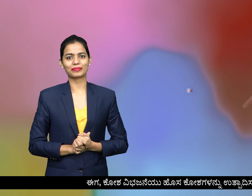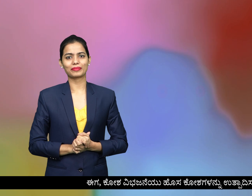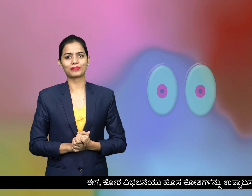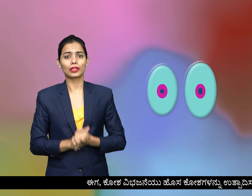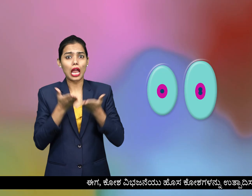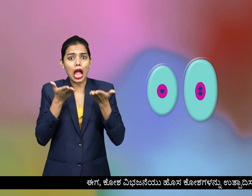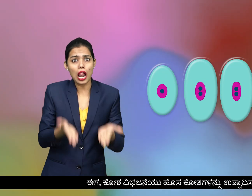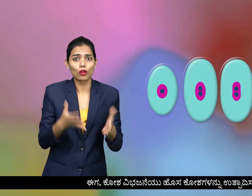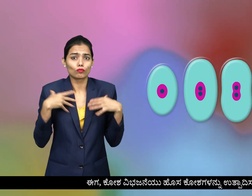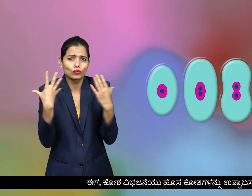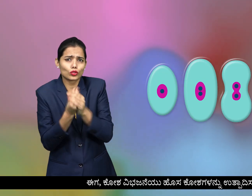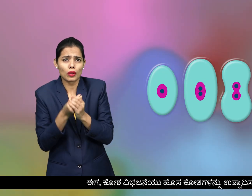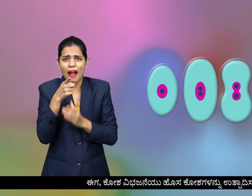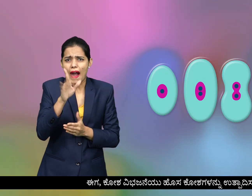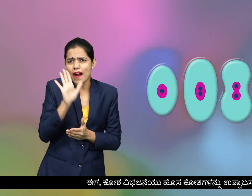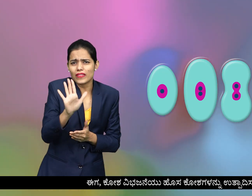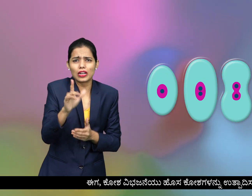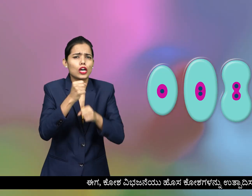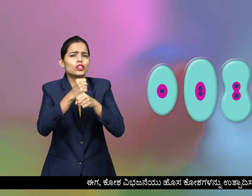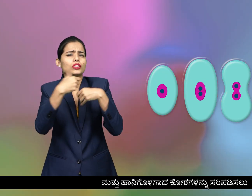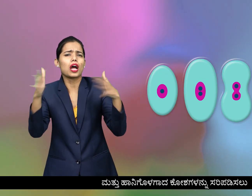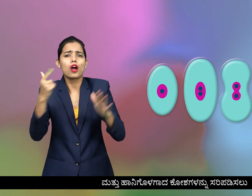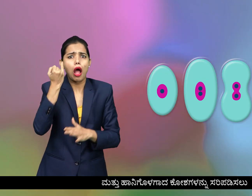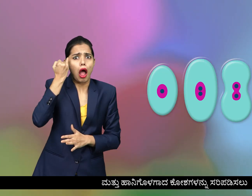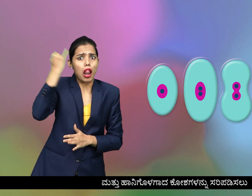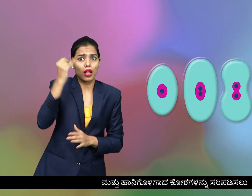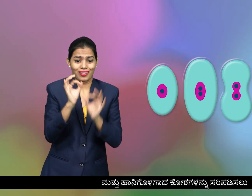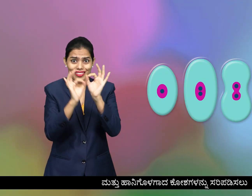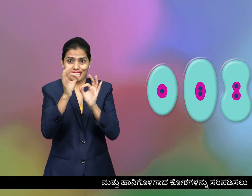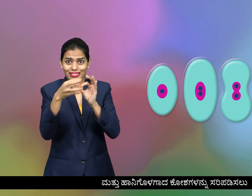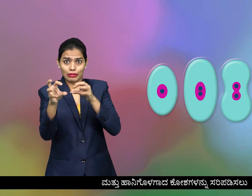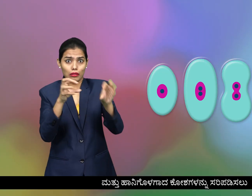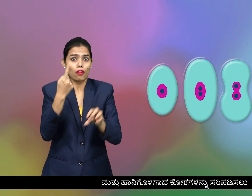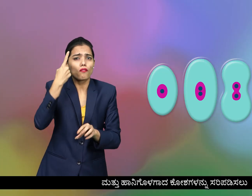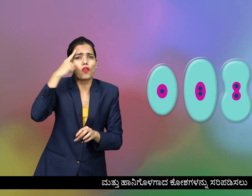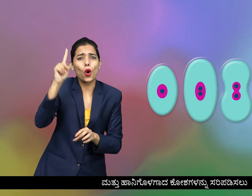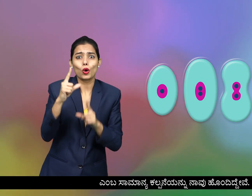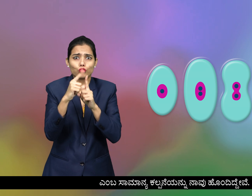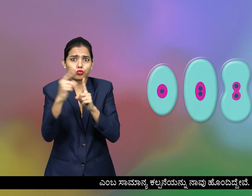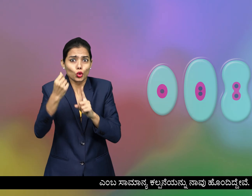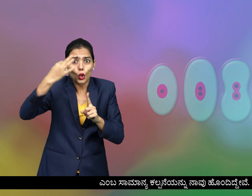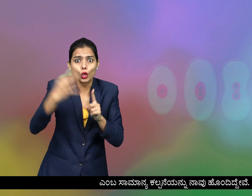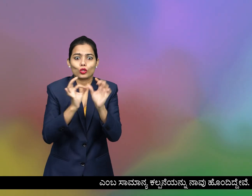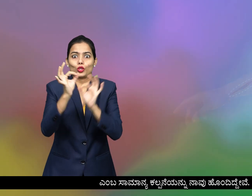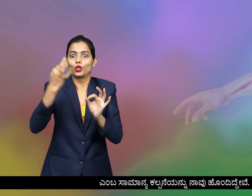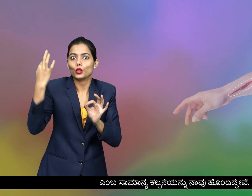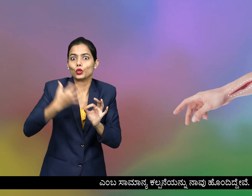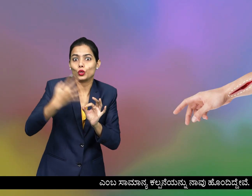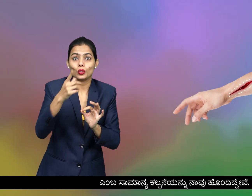ಈಗ ಕೋಶ ವಿಭಜನೆಯು ಹೊಸ ಕೋಶಗಳನ್ನ ಉತ್ಪಾದಿಸಲು ಮತ್ತು ಹಾನಿಗೊಳಗಾದ ಕೋಶಗಳನ್ನ ಸರಿಪಡಿಸಲು ಎಂಬ ಸಾಮಾನ್ಯ ಕಲ್ಪನೆಯನ್ನ ನಾವು